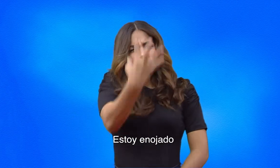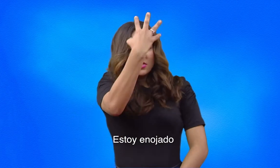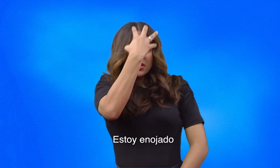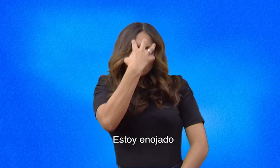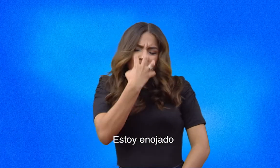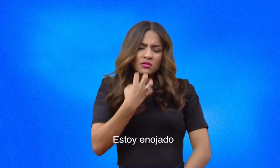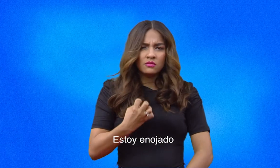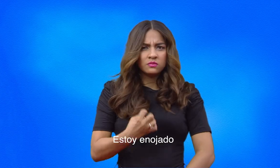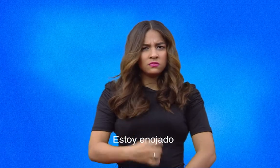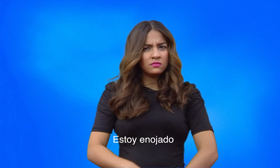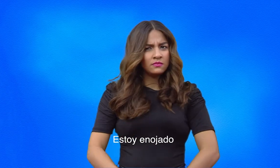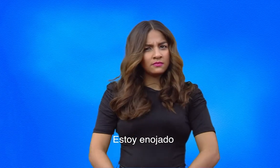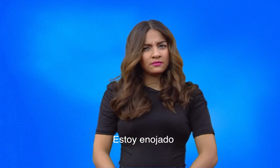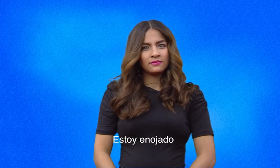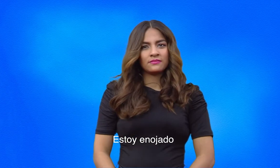Estoy enojado.